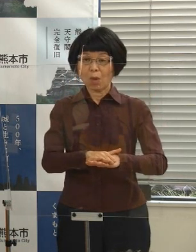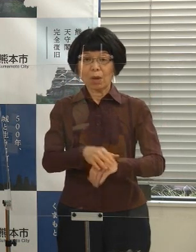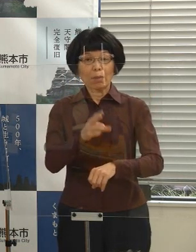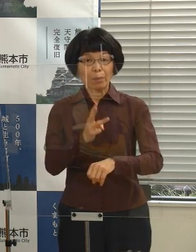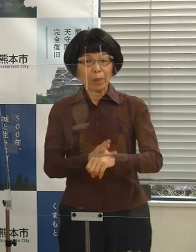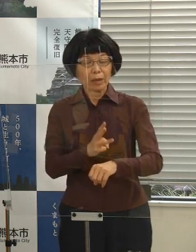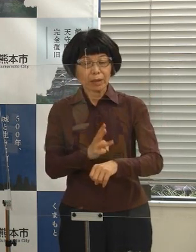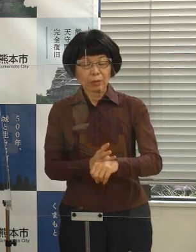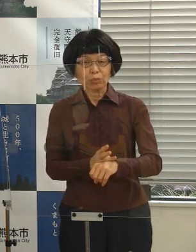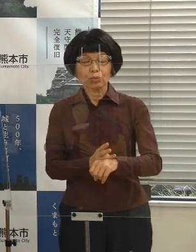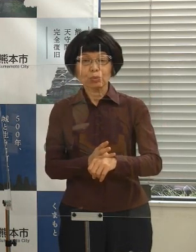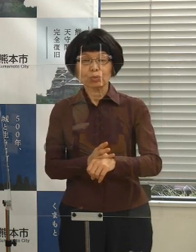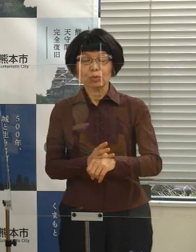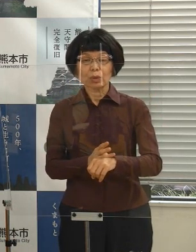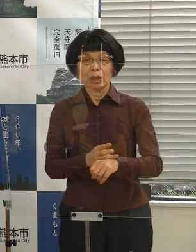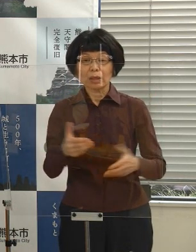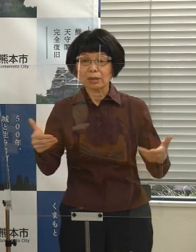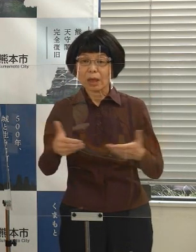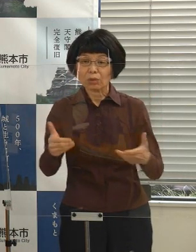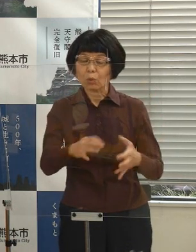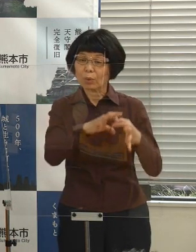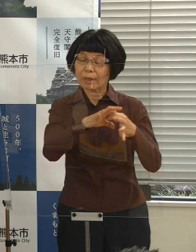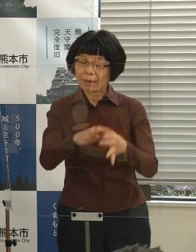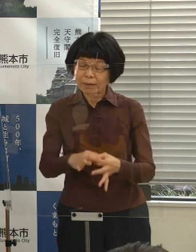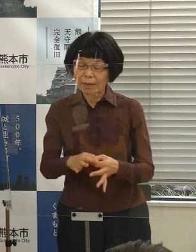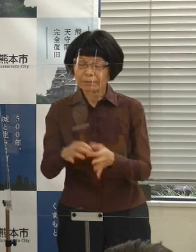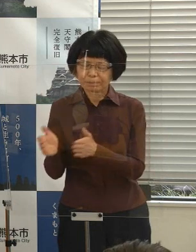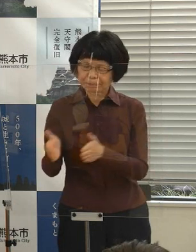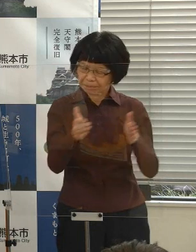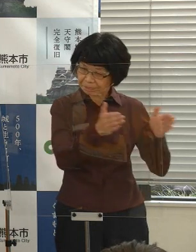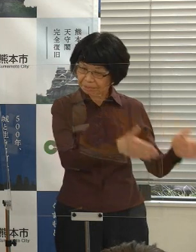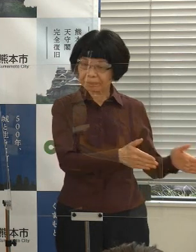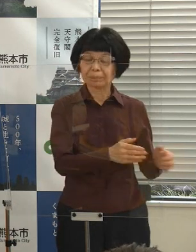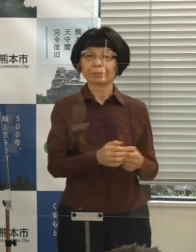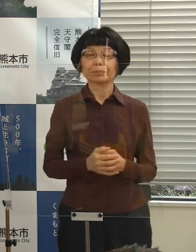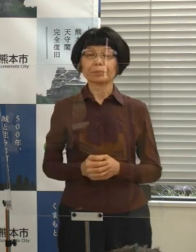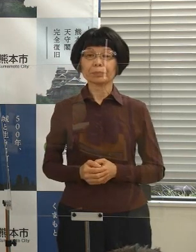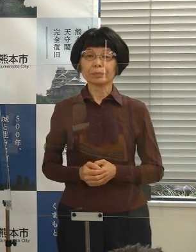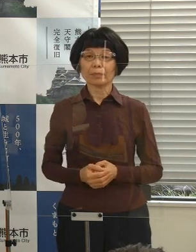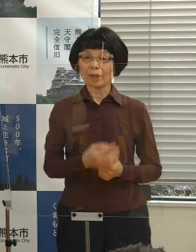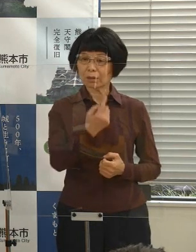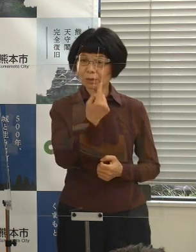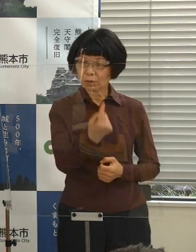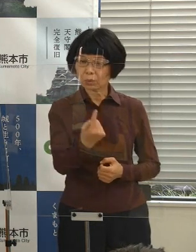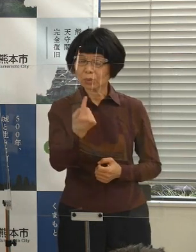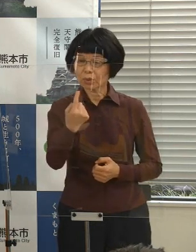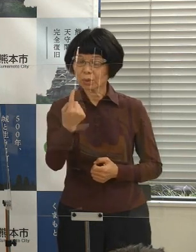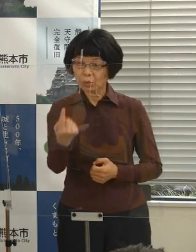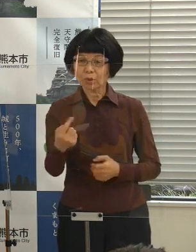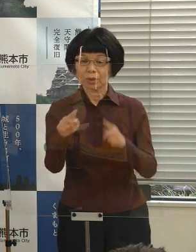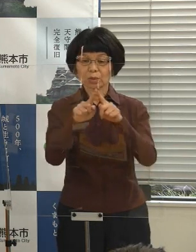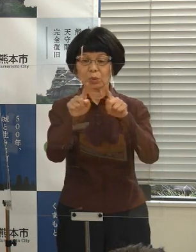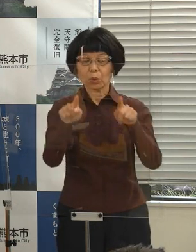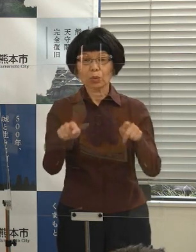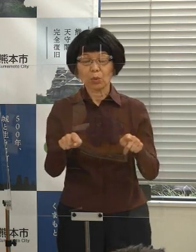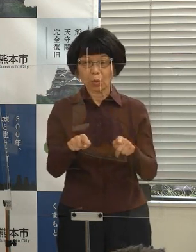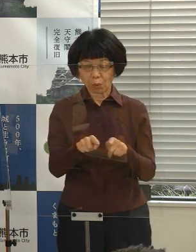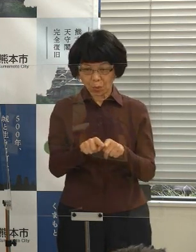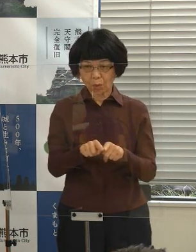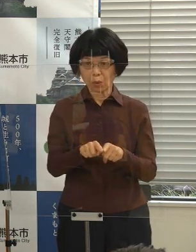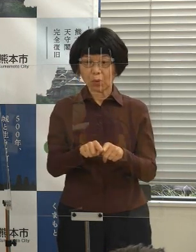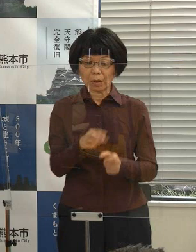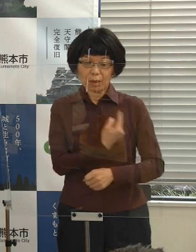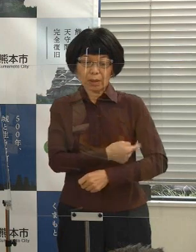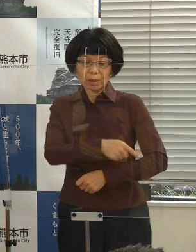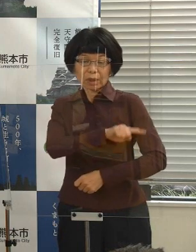か、こう作業だからということではなくてですね、一票一票の非常に主権者の大切な権